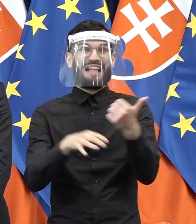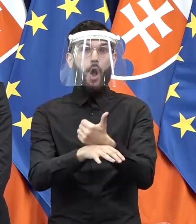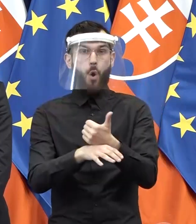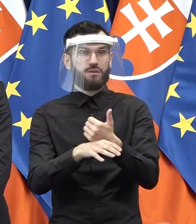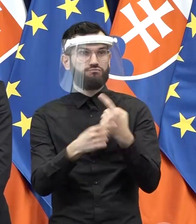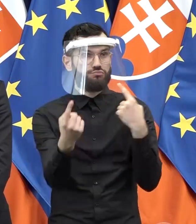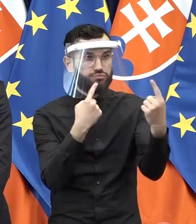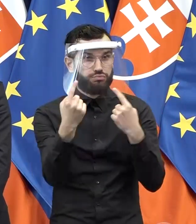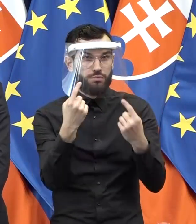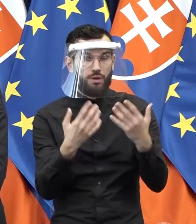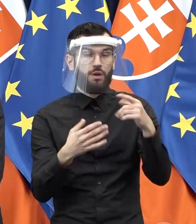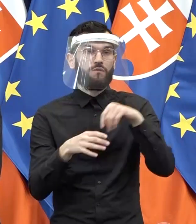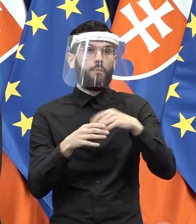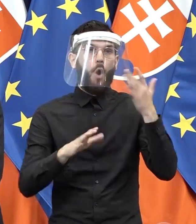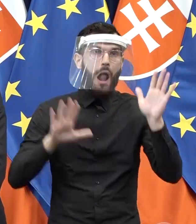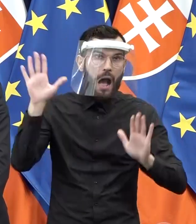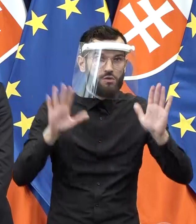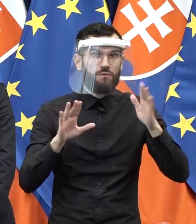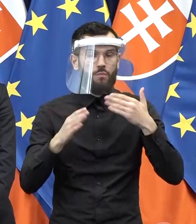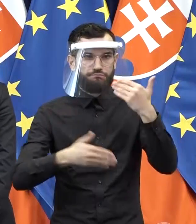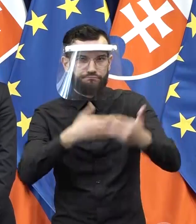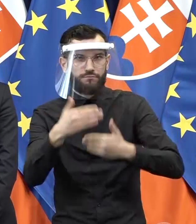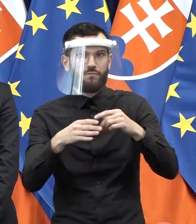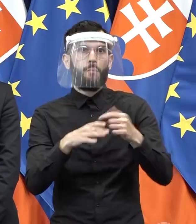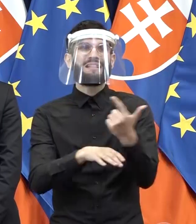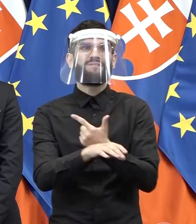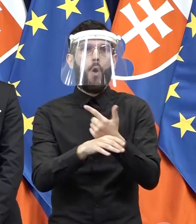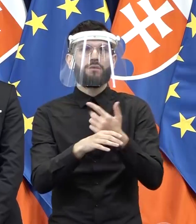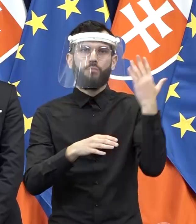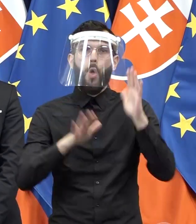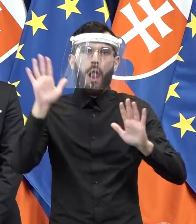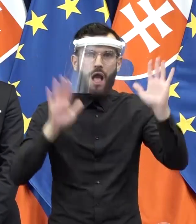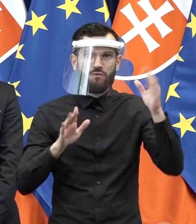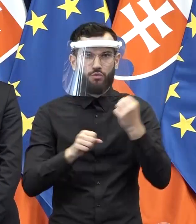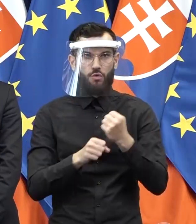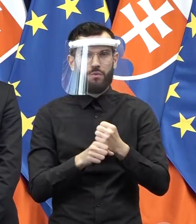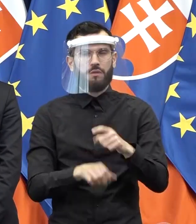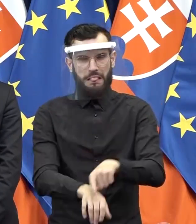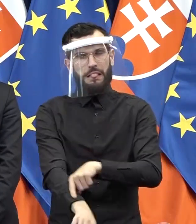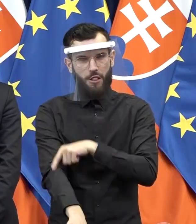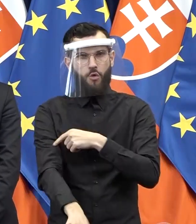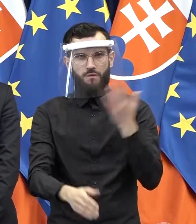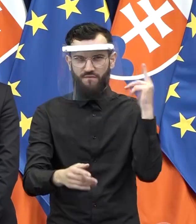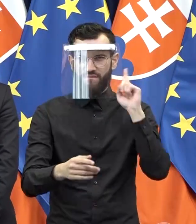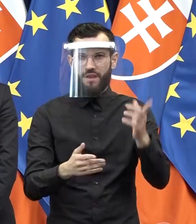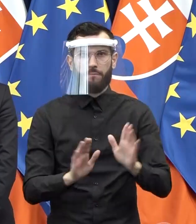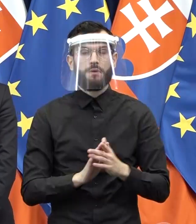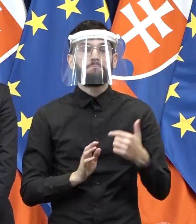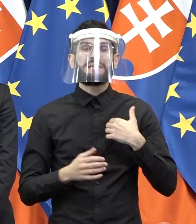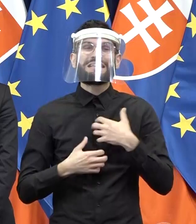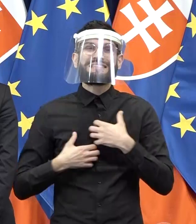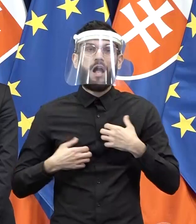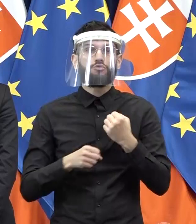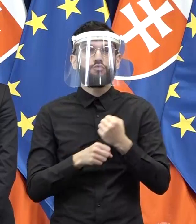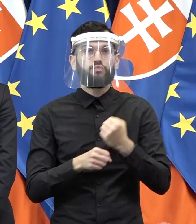samotné hlasovanie prebiehalo príbližne dve hodiny. Trvalo to dlho, ale snažili sme